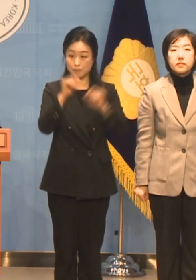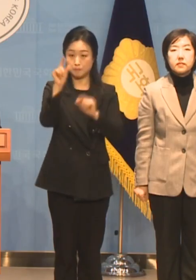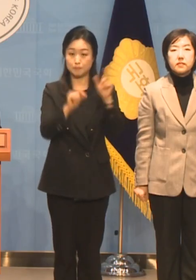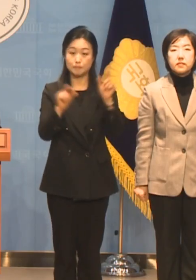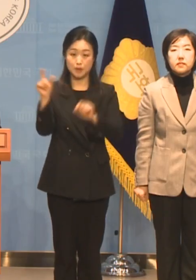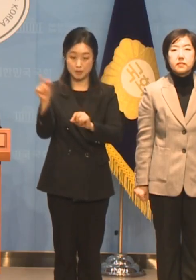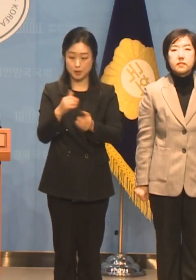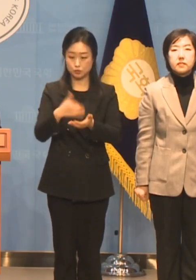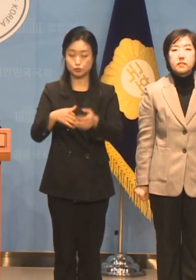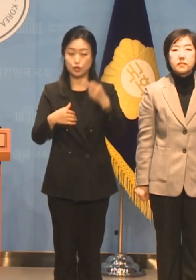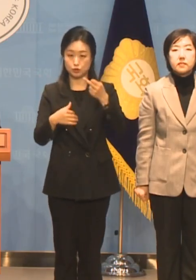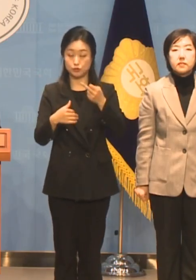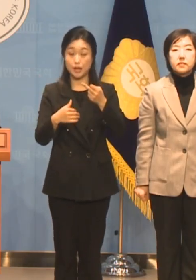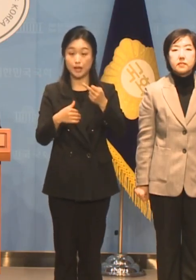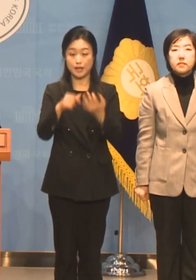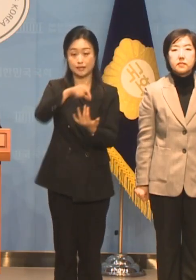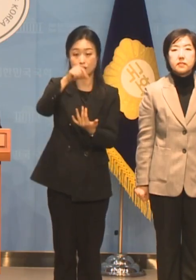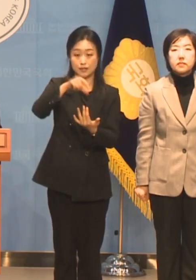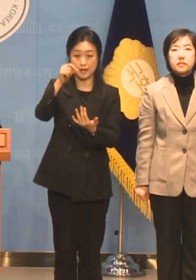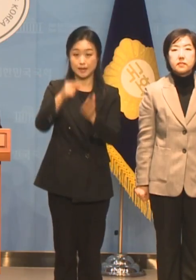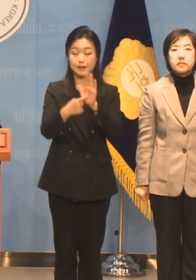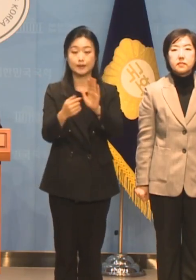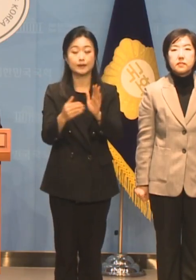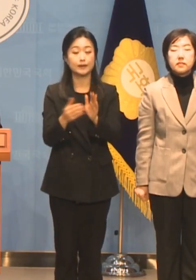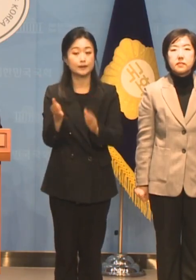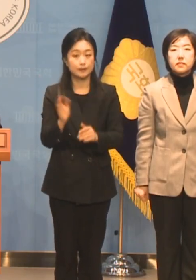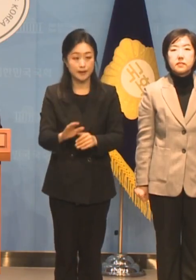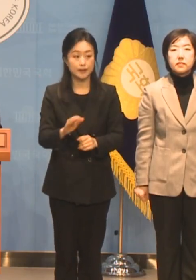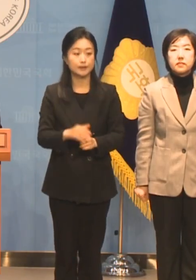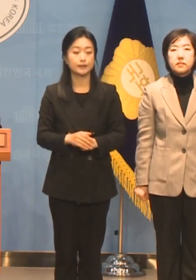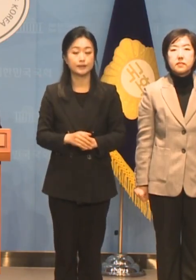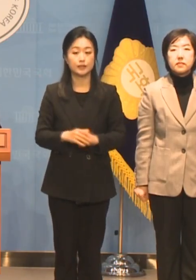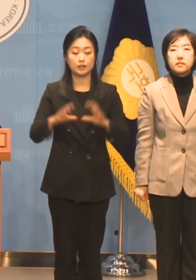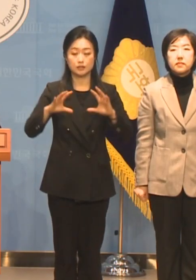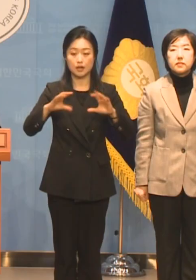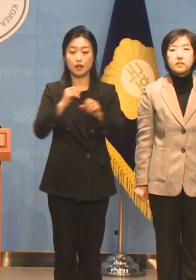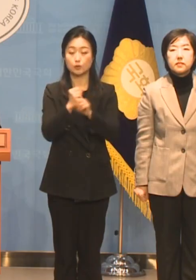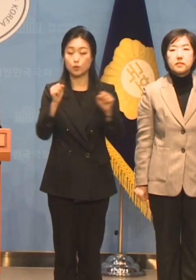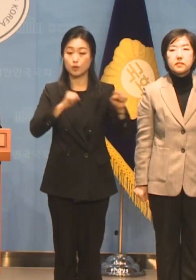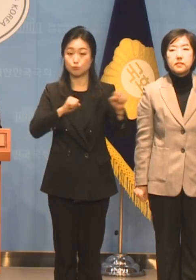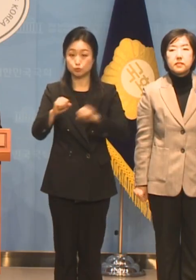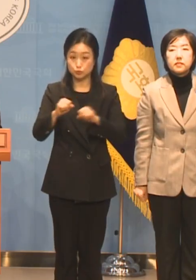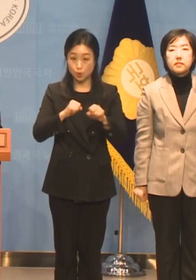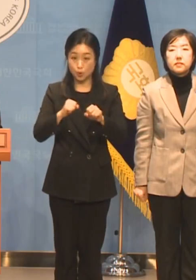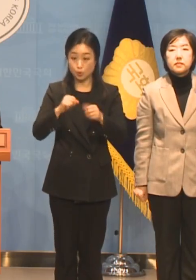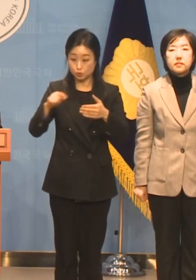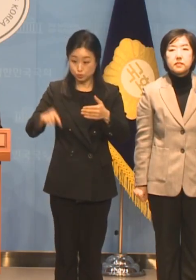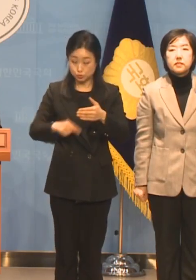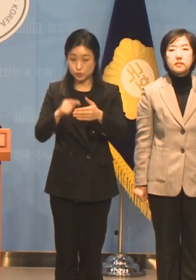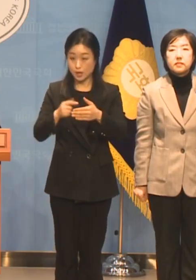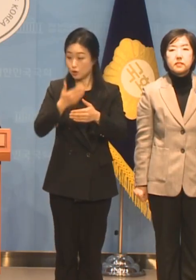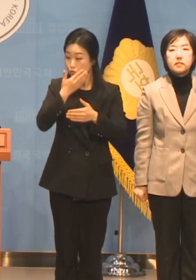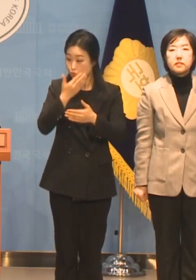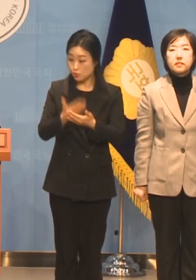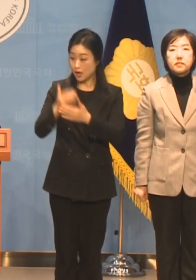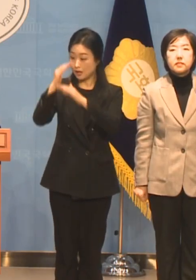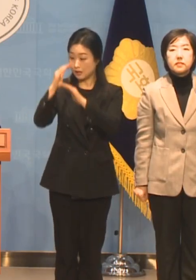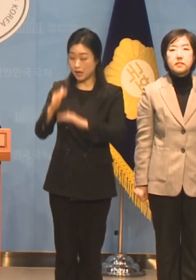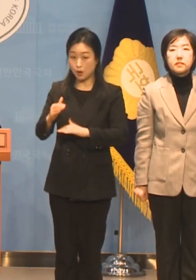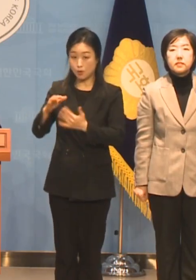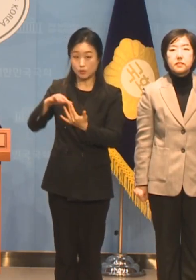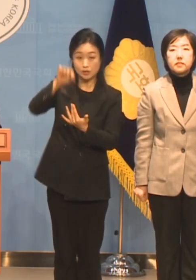선별된 것으로 보입니다. 그러나 주요한 독립운동이 선정되지 않는 점에 대해서 논의가